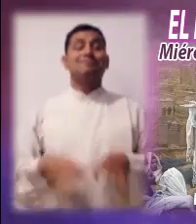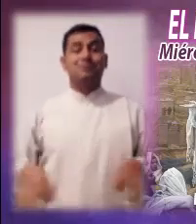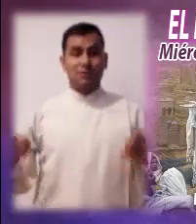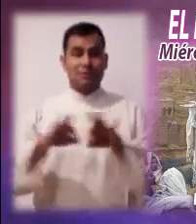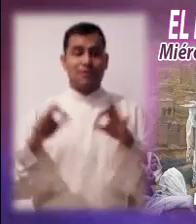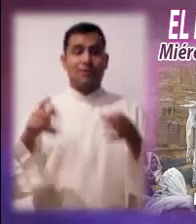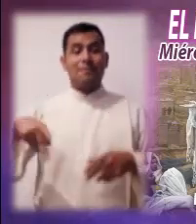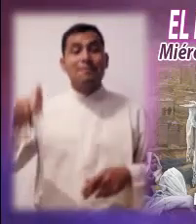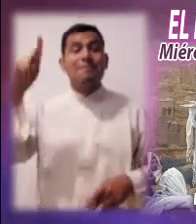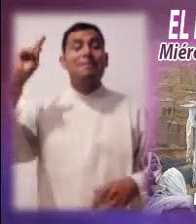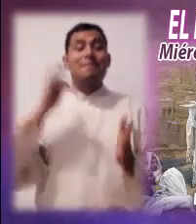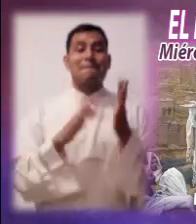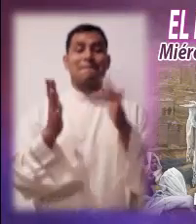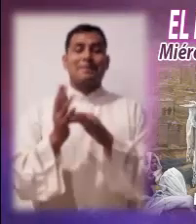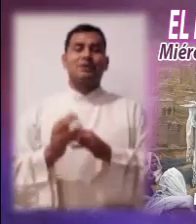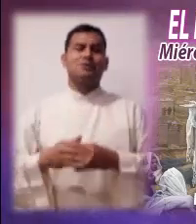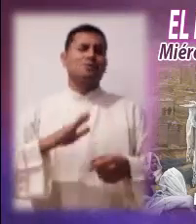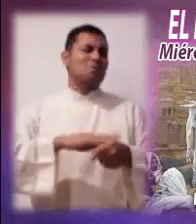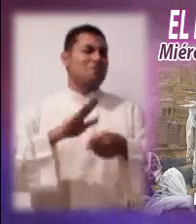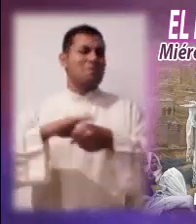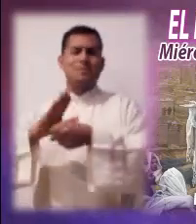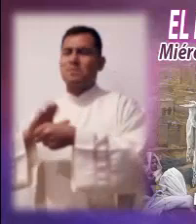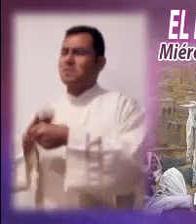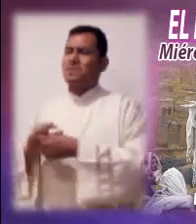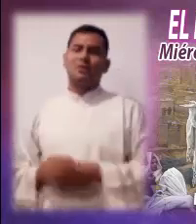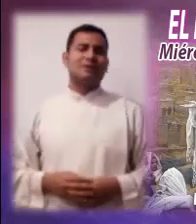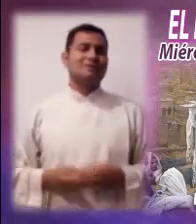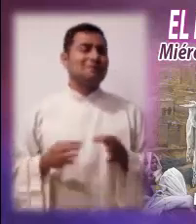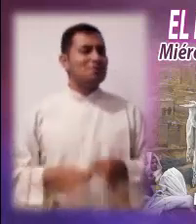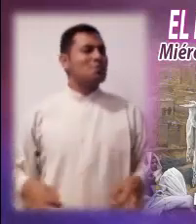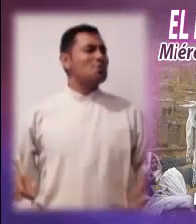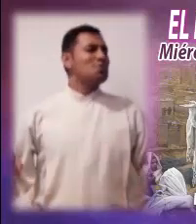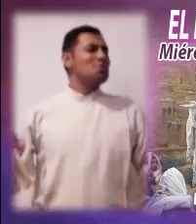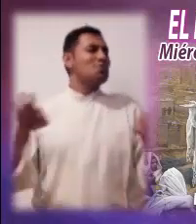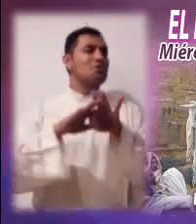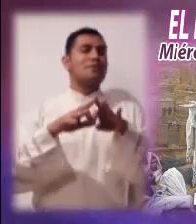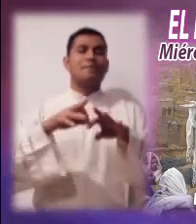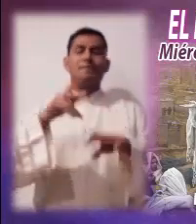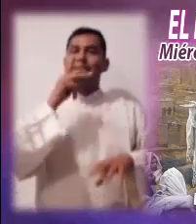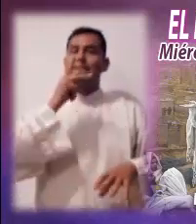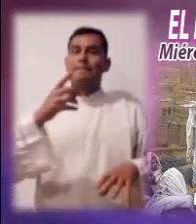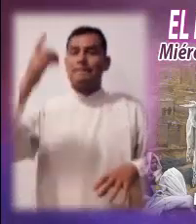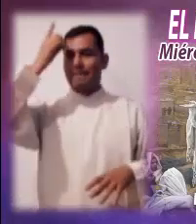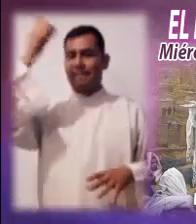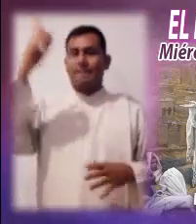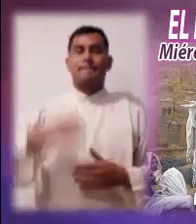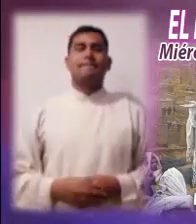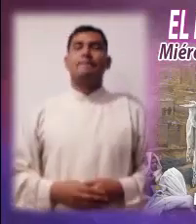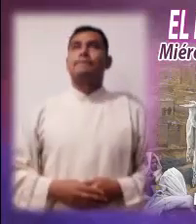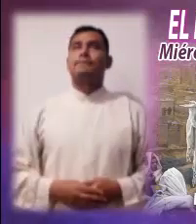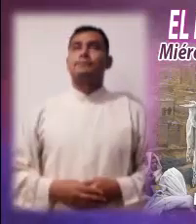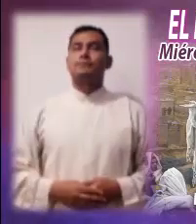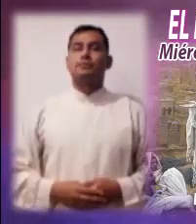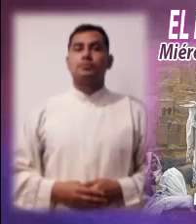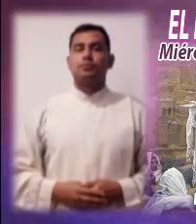por una sola acción y muchas veces así son reconocidos y premiados. Pero después en su vida